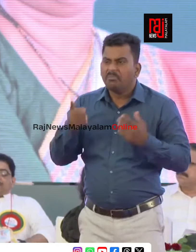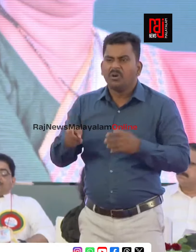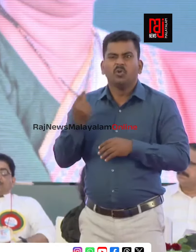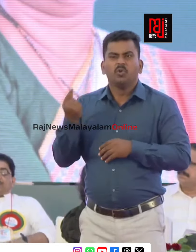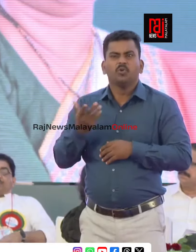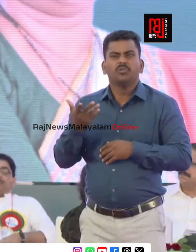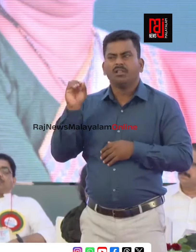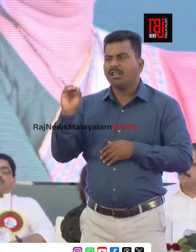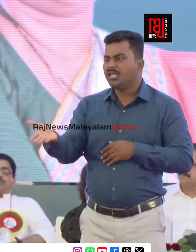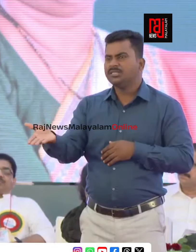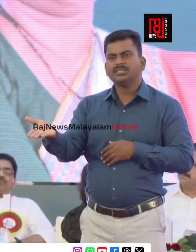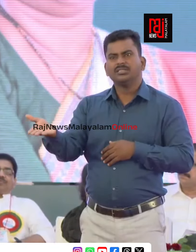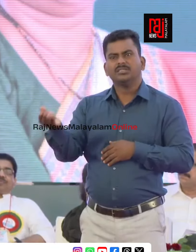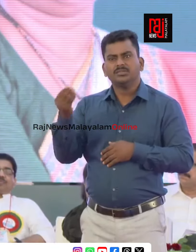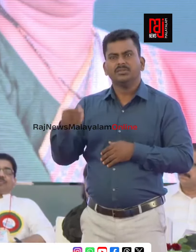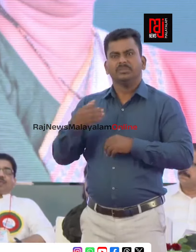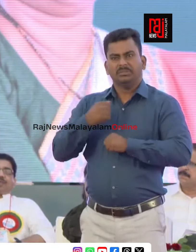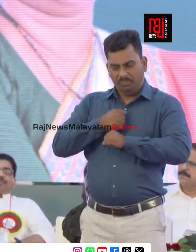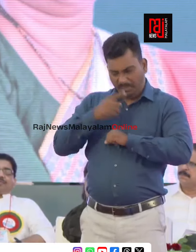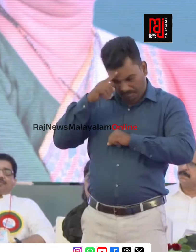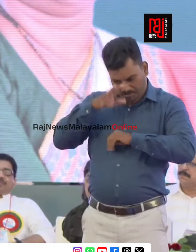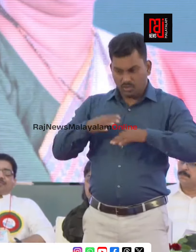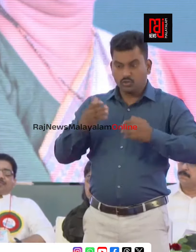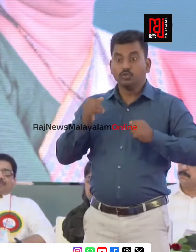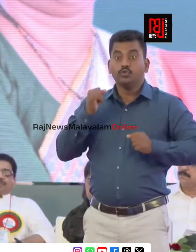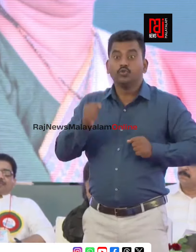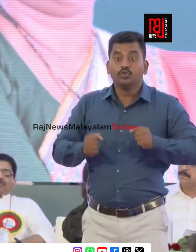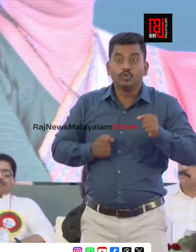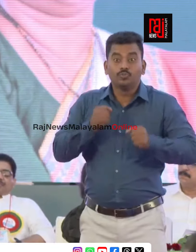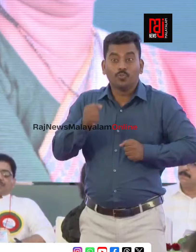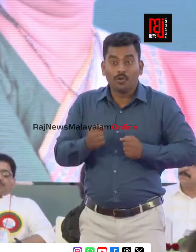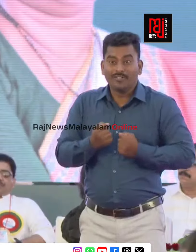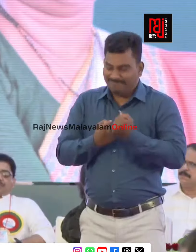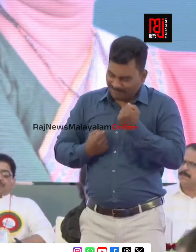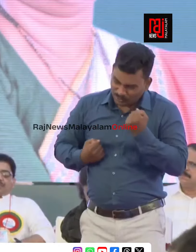പരിശീലിപ്പിക്കുന്നതിനും ഏറെ സഹായകരമാകും.